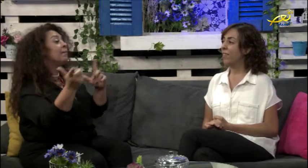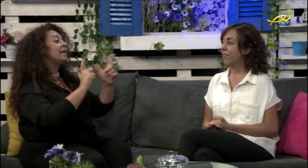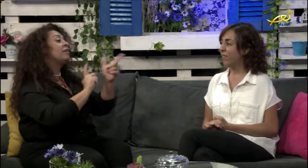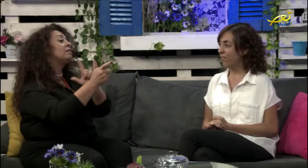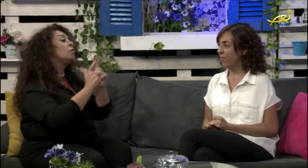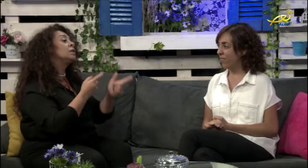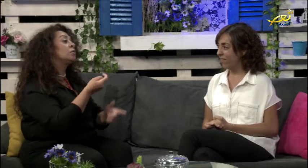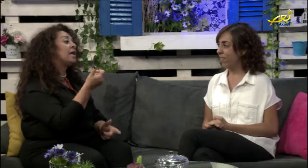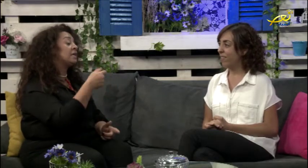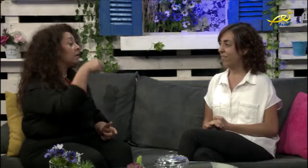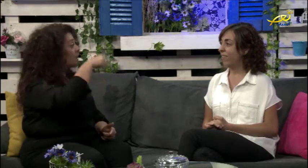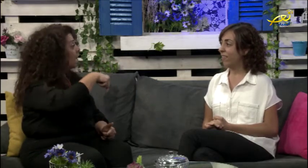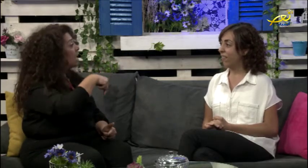كان هالتواصل هين.